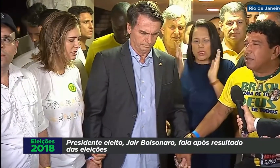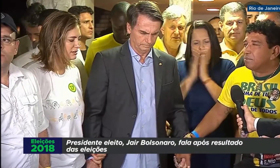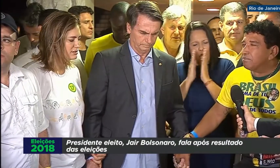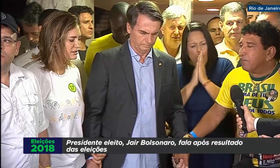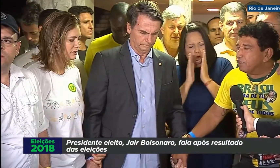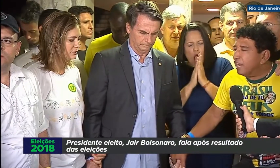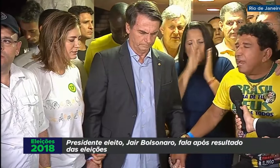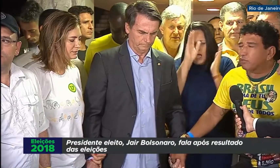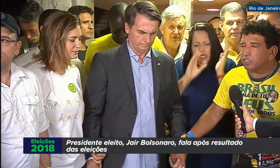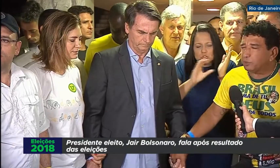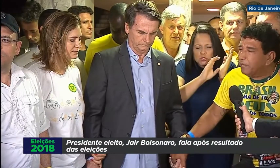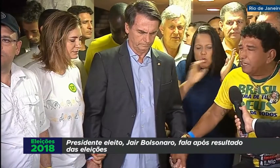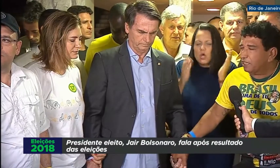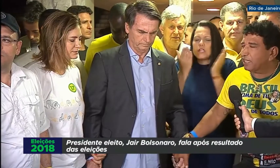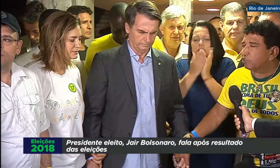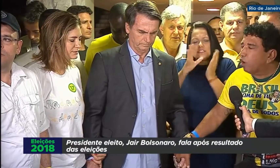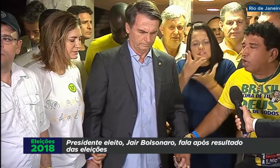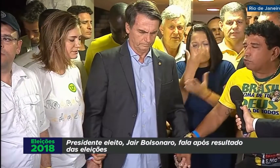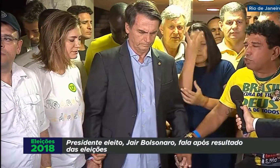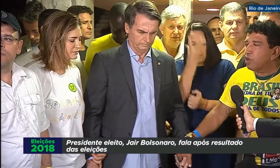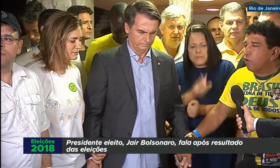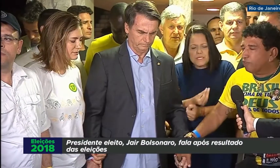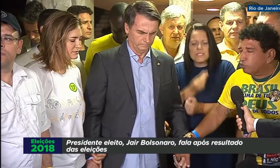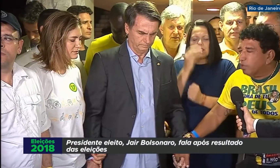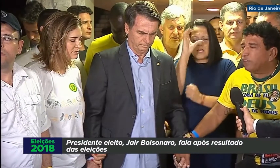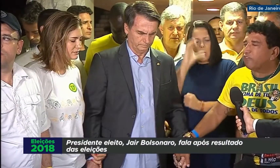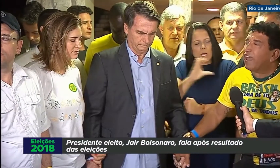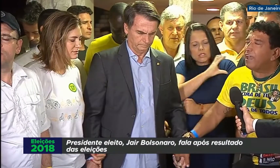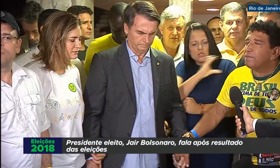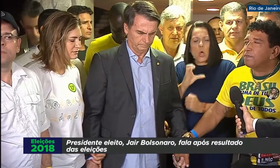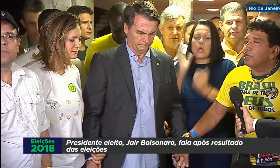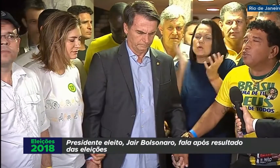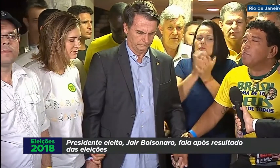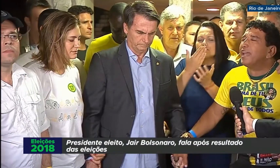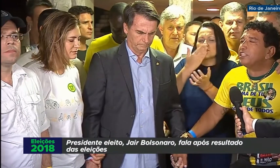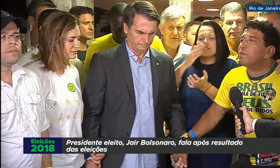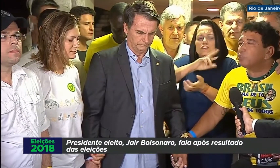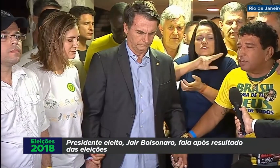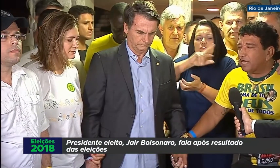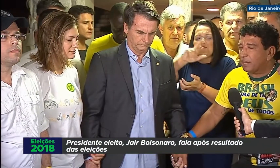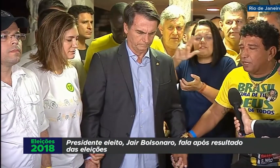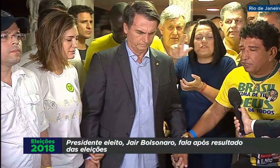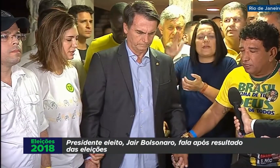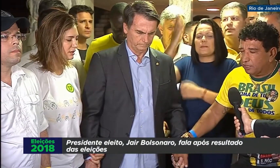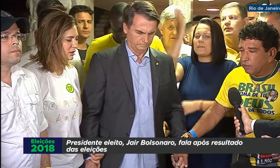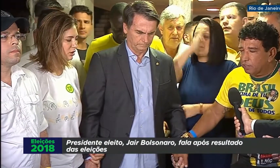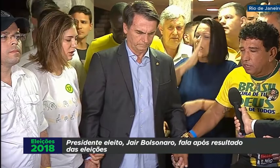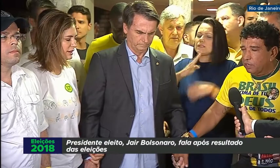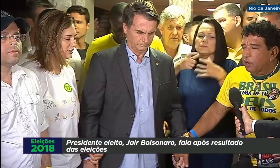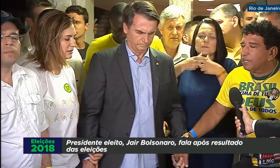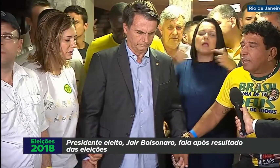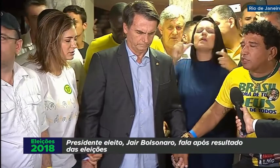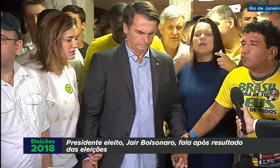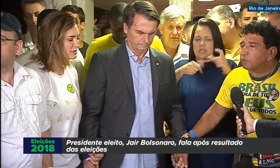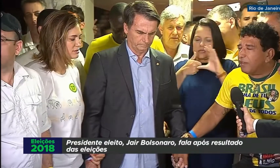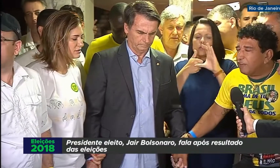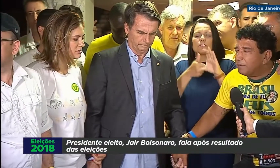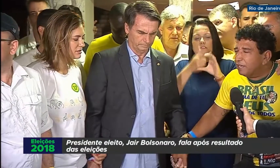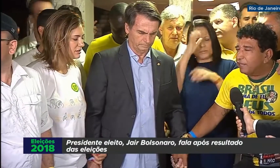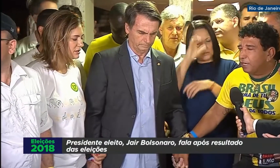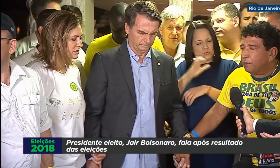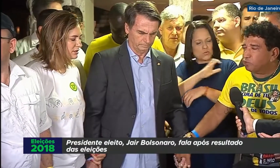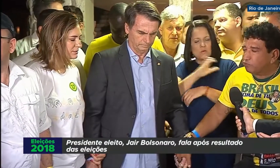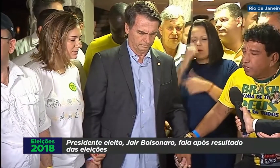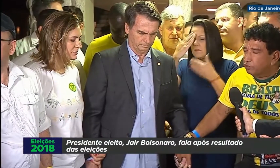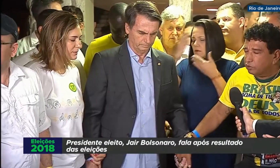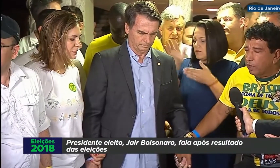rezava, evangélicos, espíritas, católicos, confissões de fé de um país majoritariamente cristão. Obrigado, Jesus, pela